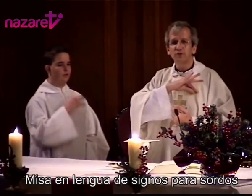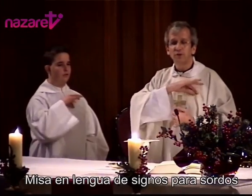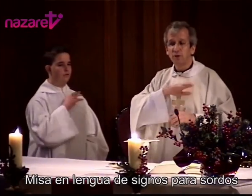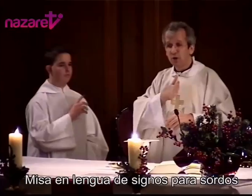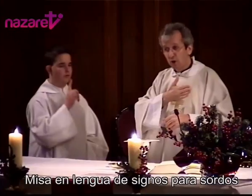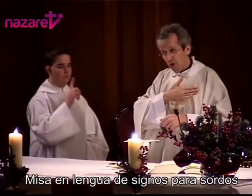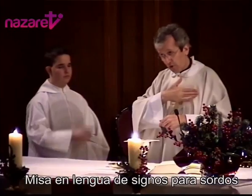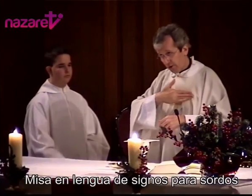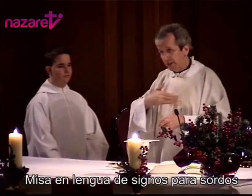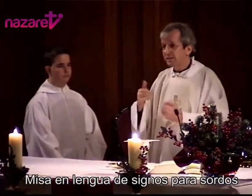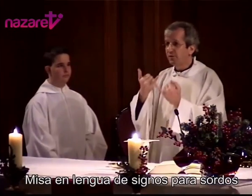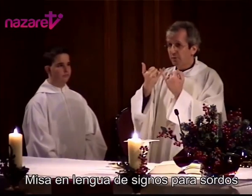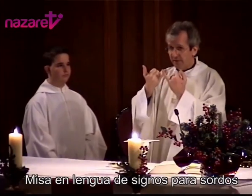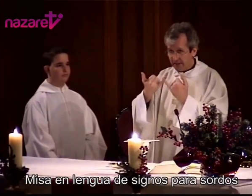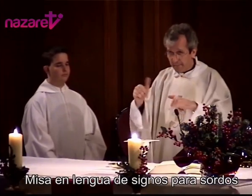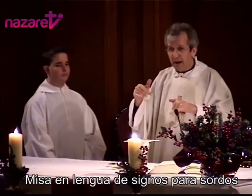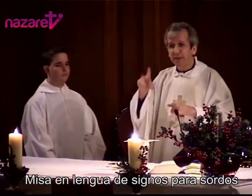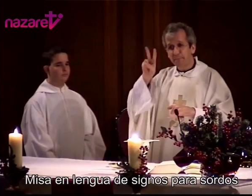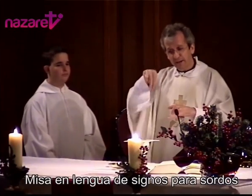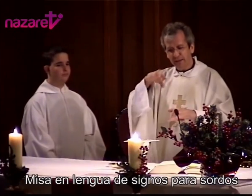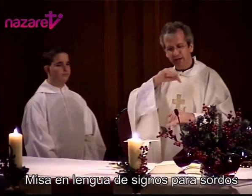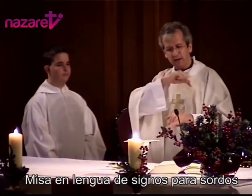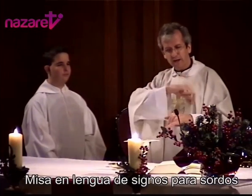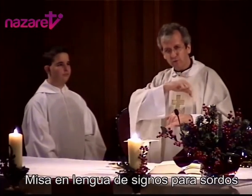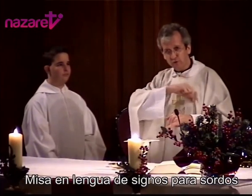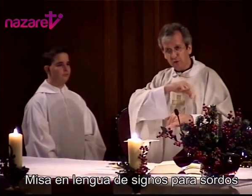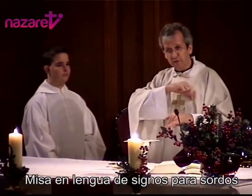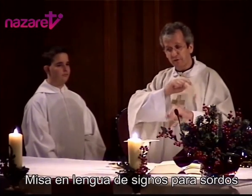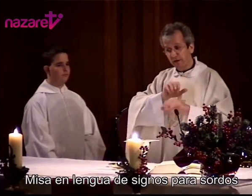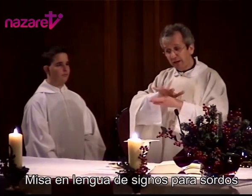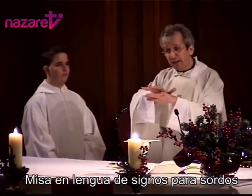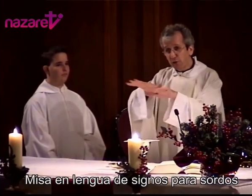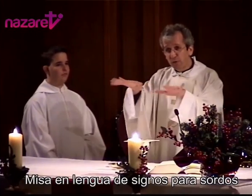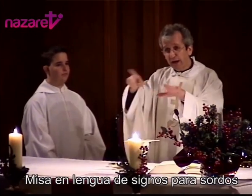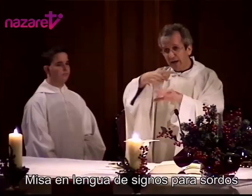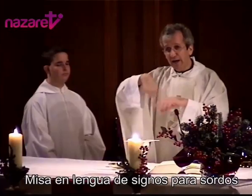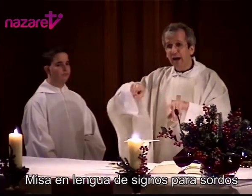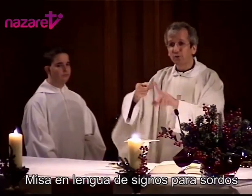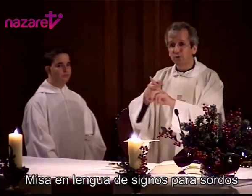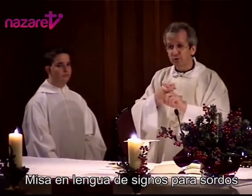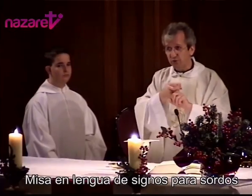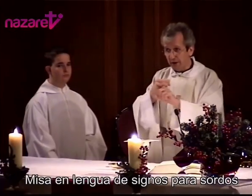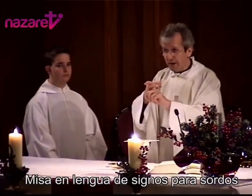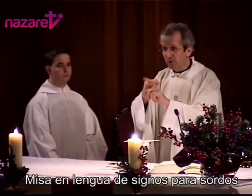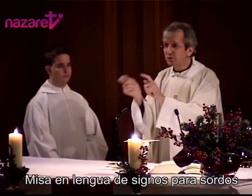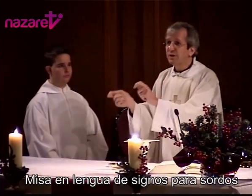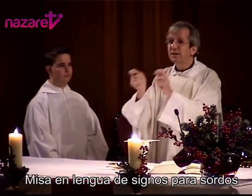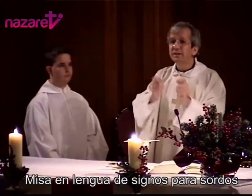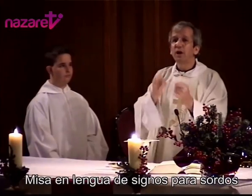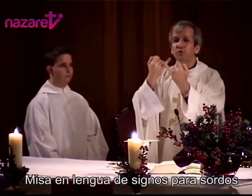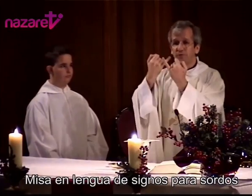vosotros y con tu espíritu. Con el deseo de esa paz verdadera en nuestro corazón y de comunicarla a todos nuestros